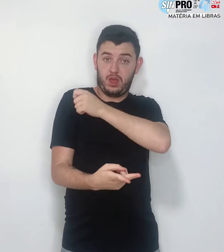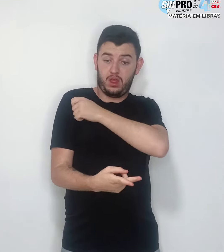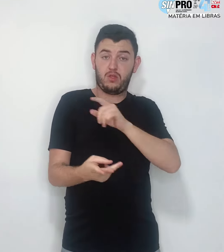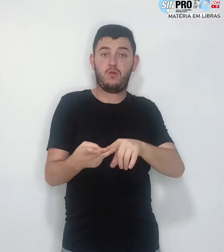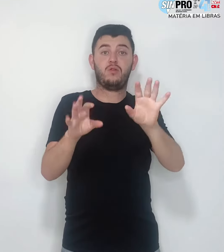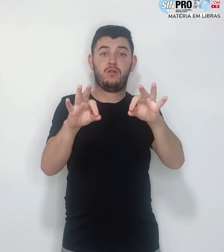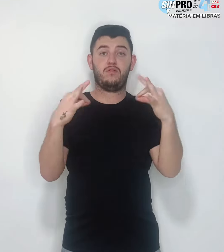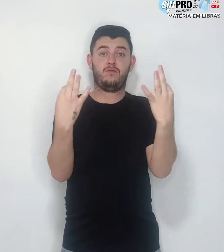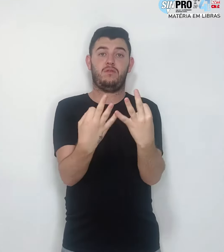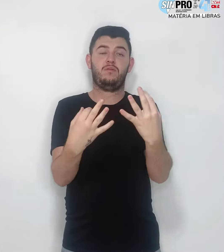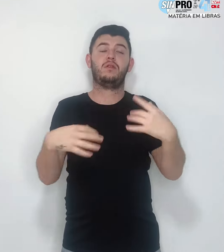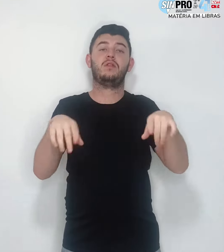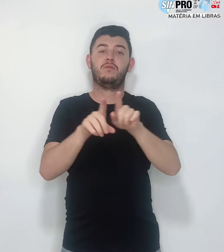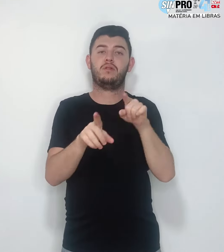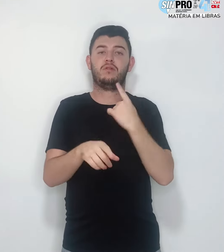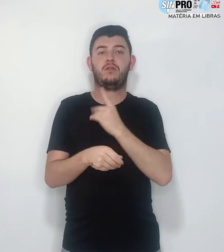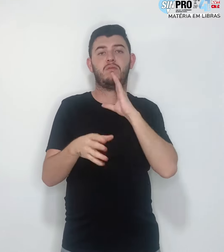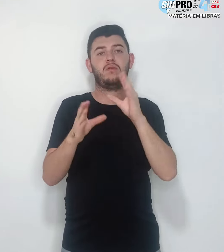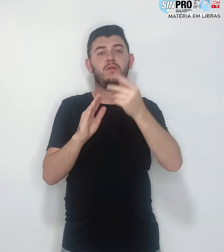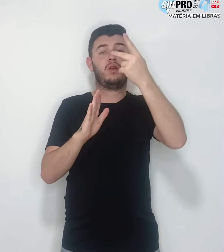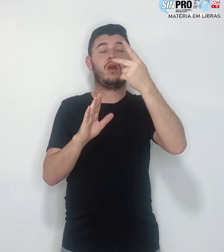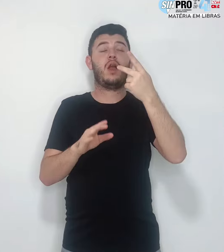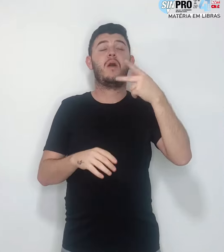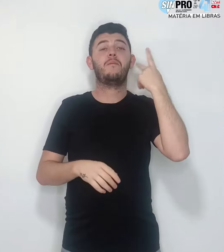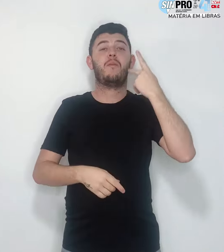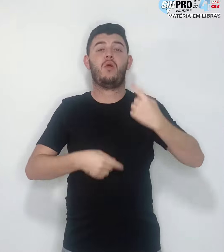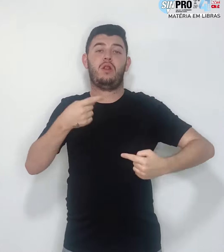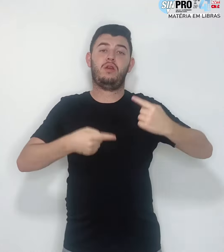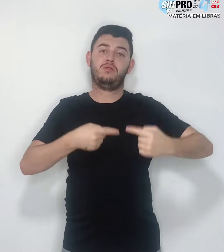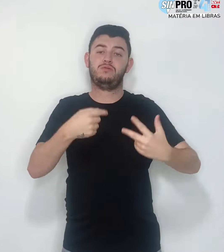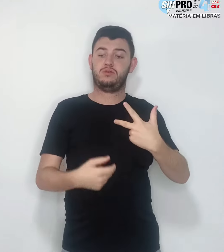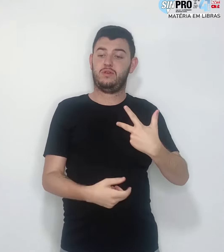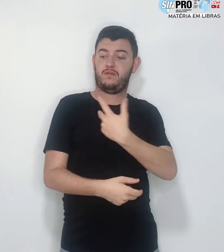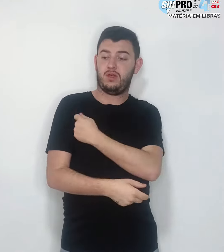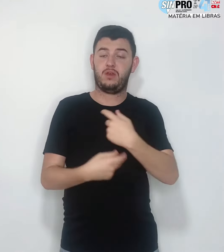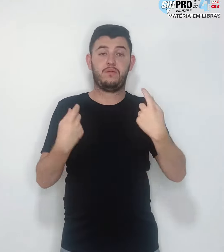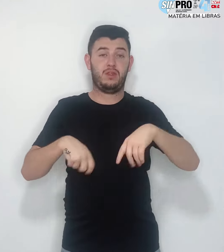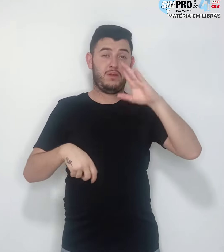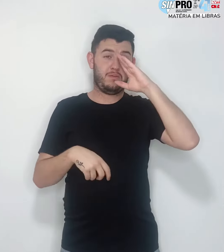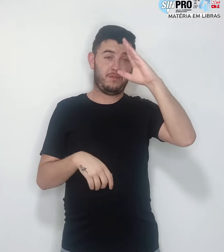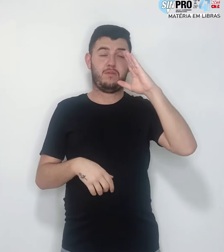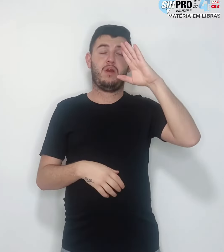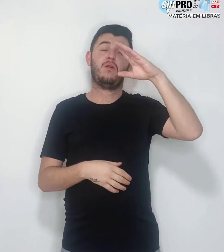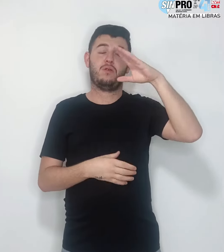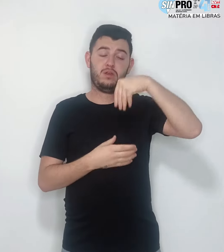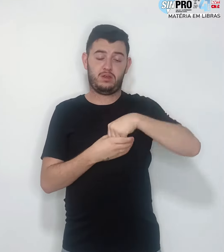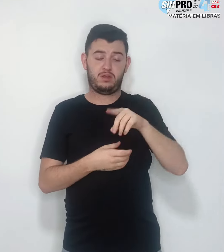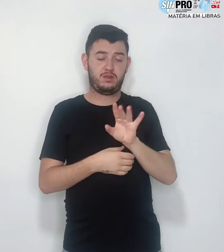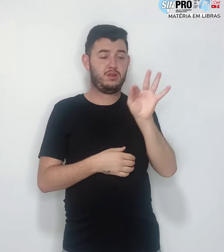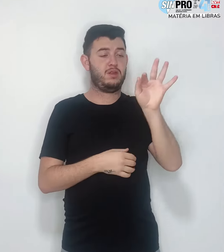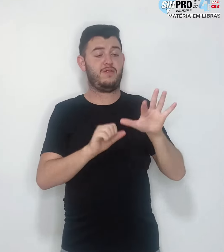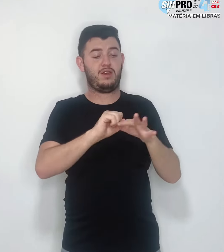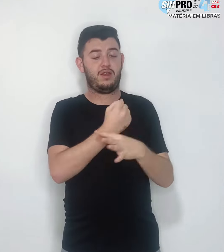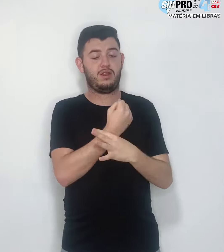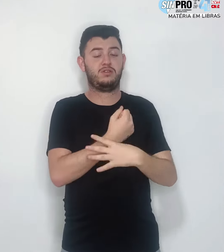A política pública de vacinação deve ser central para o Distrito Federal, garantindo a vacinação